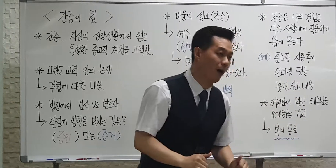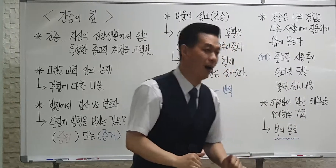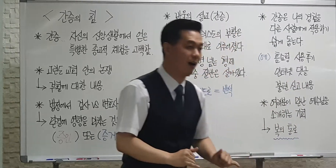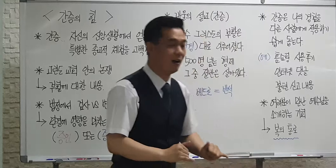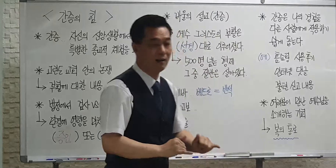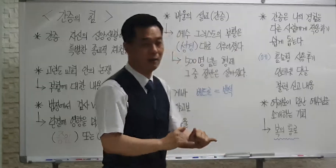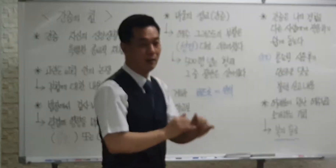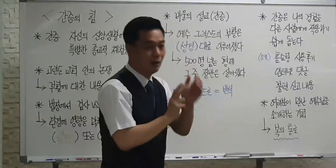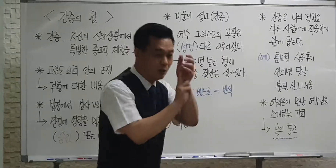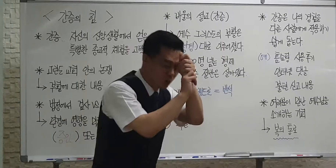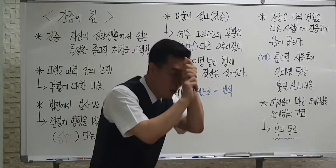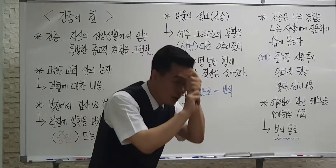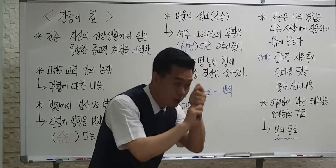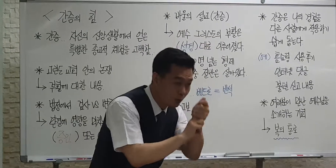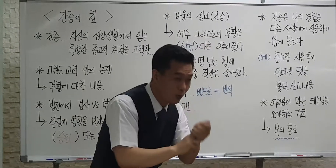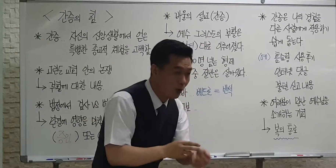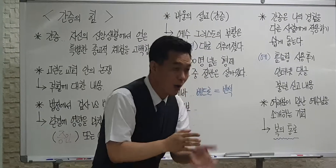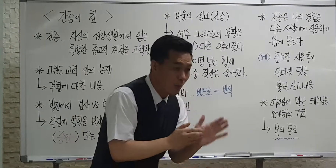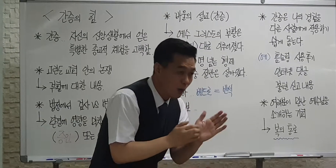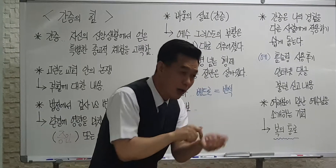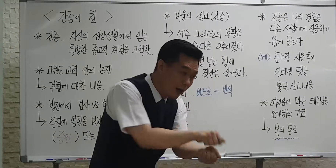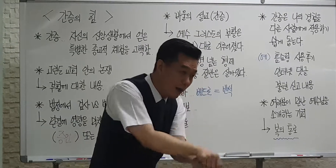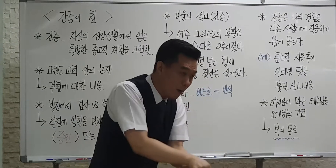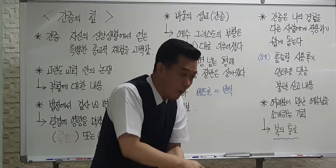뺏길까봐 숨어가지고 원래